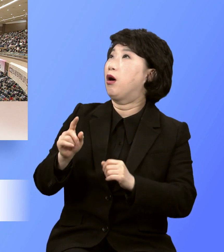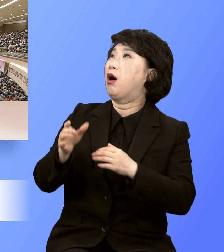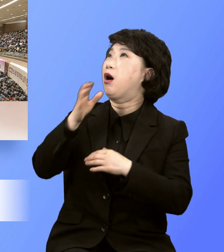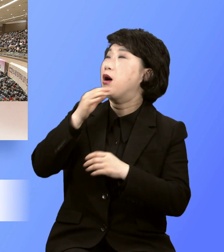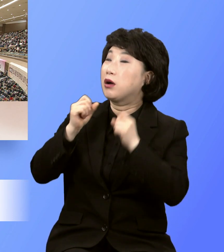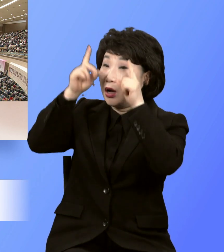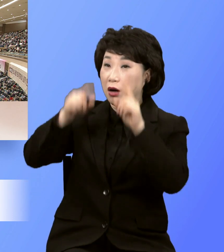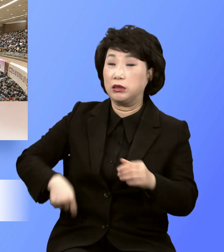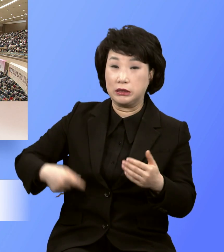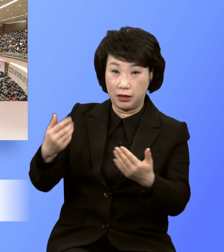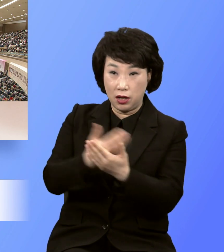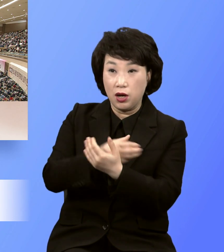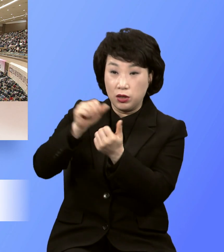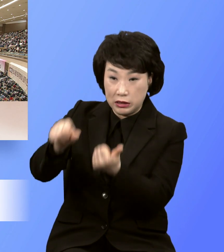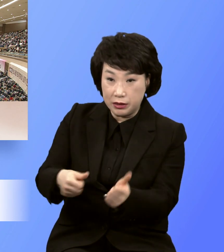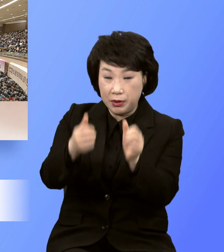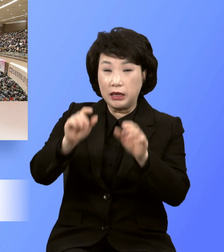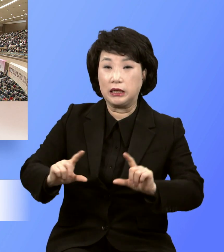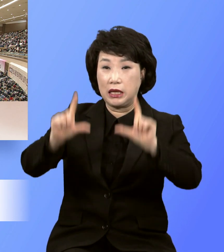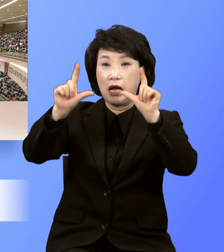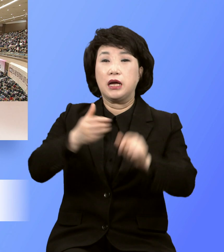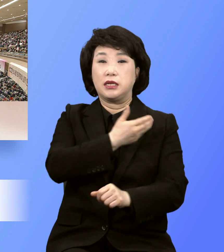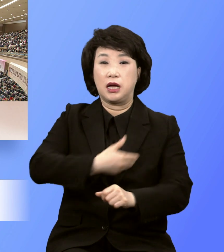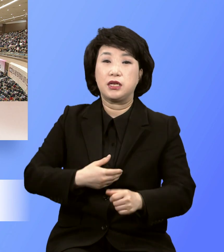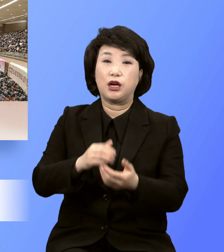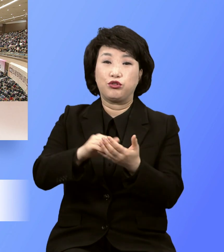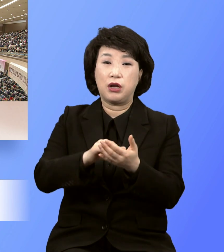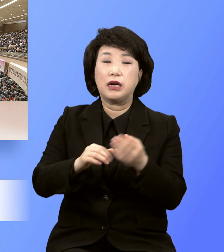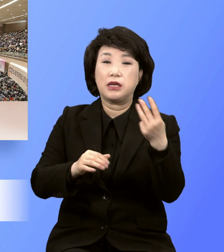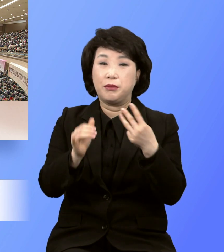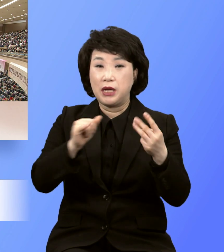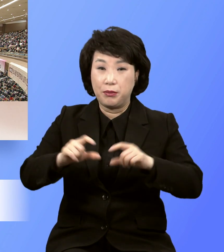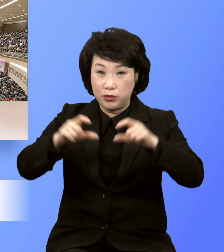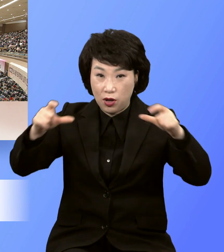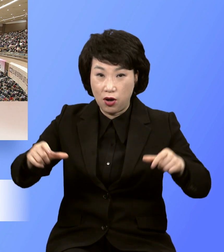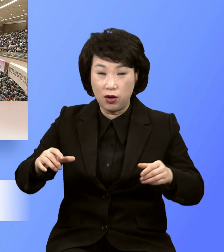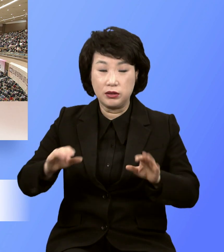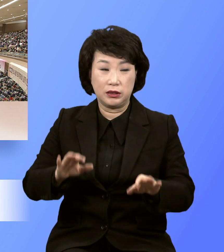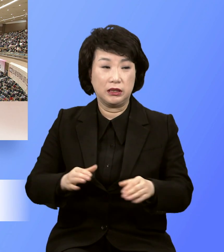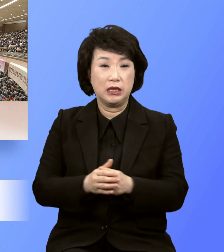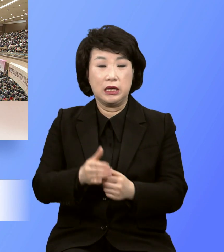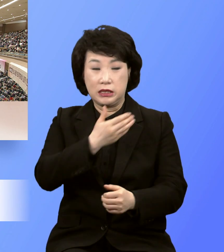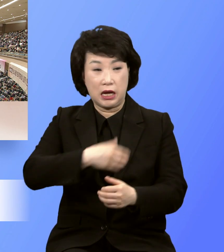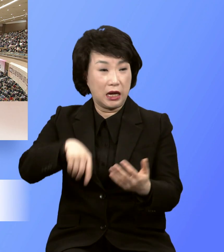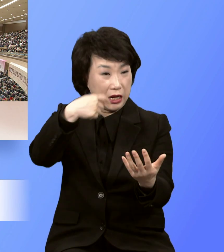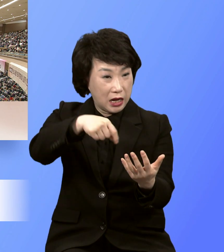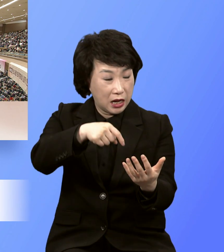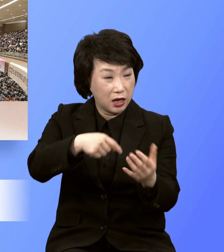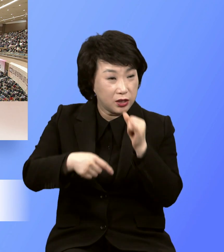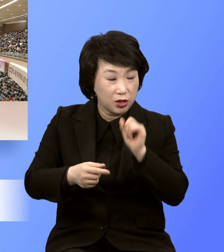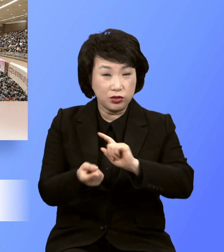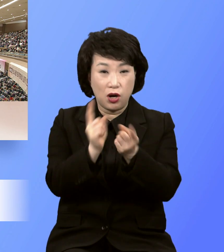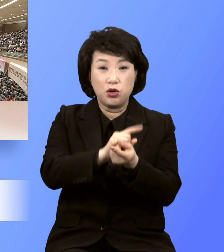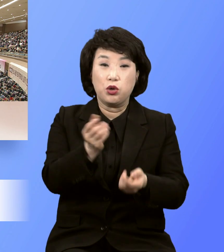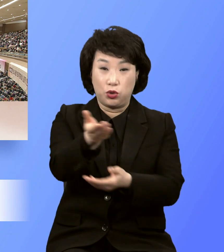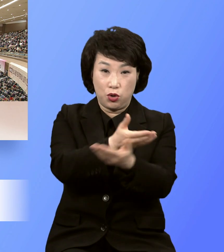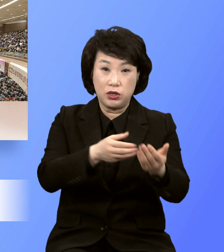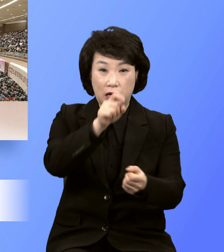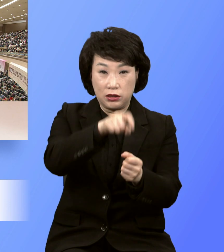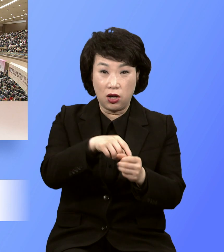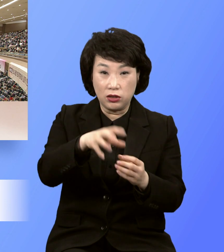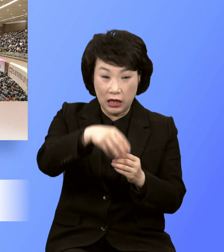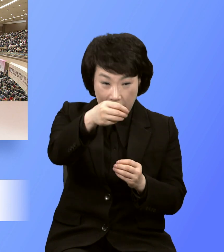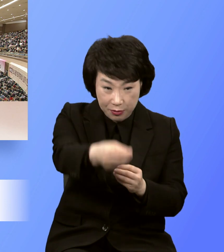침례를 받음에 이날에 제자의 수가 3,000이나 더하더라. 저희가 사도의 가르침을 받아서 서로 교제하며